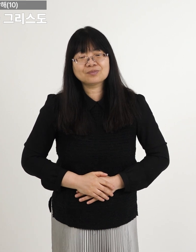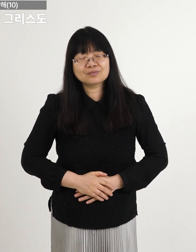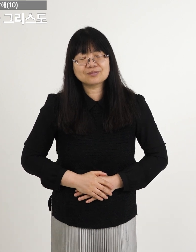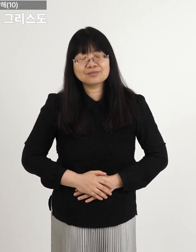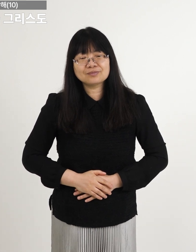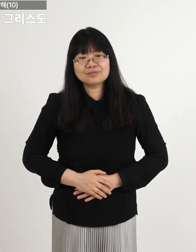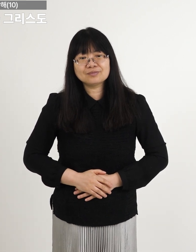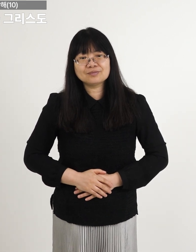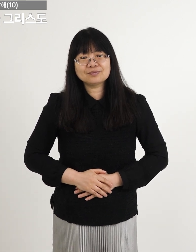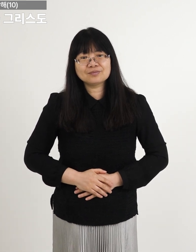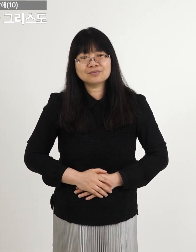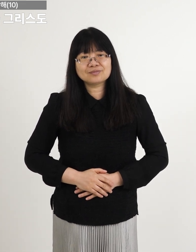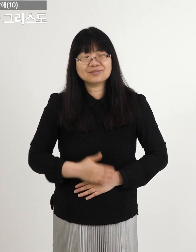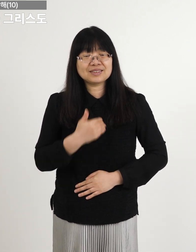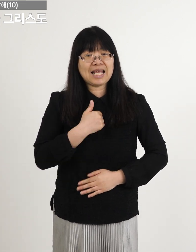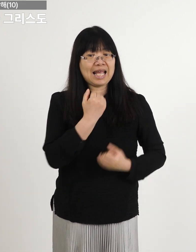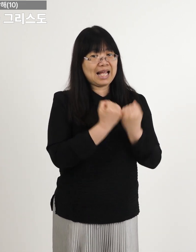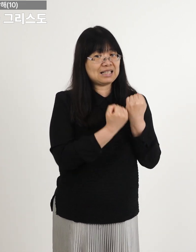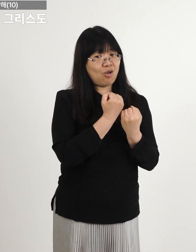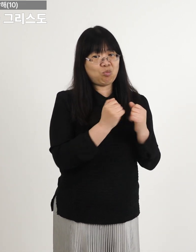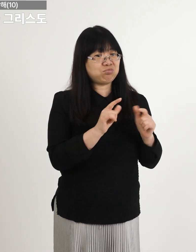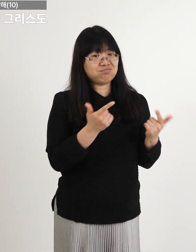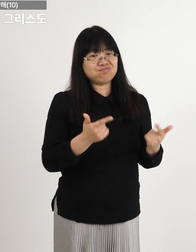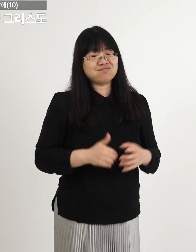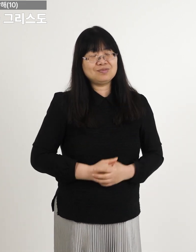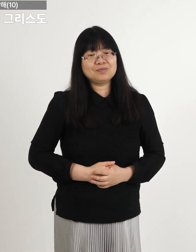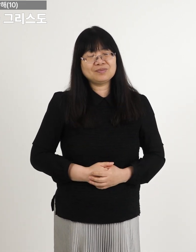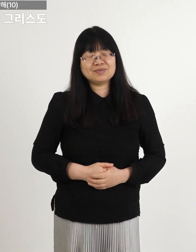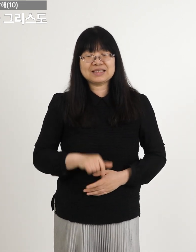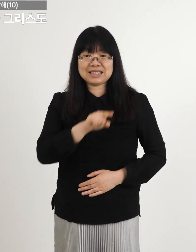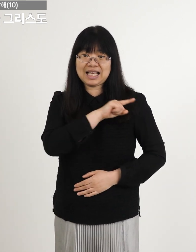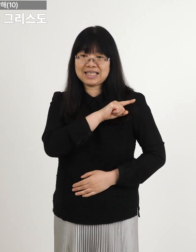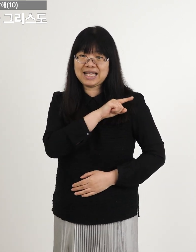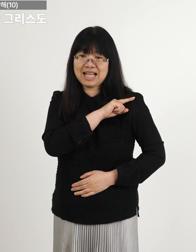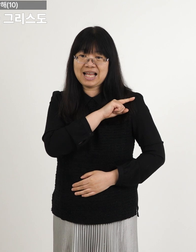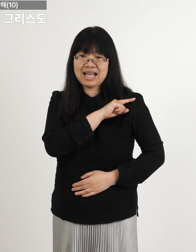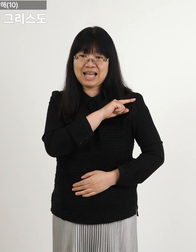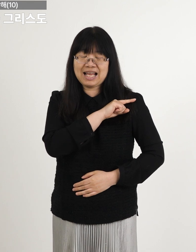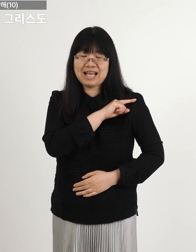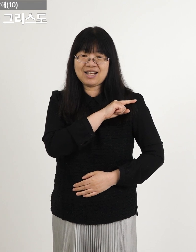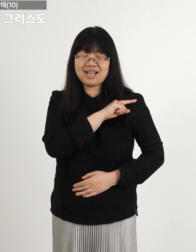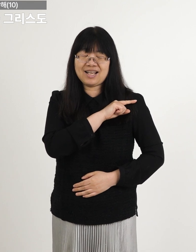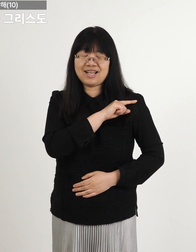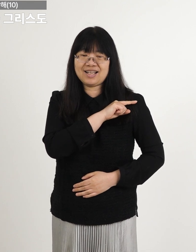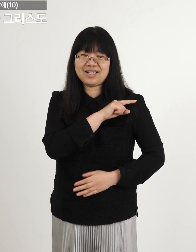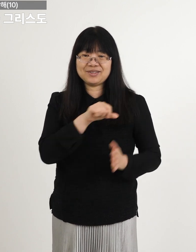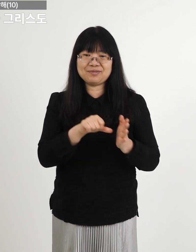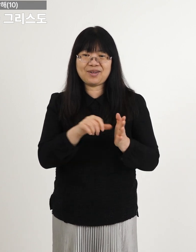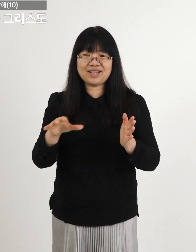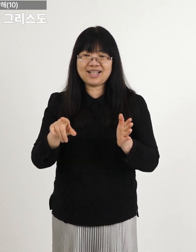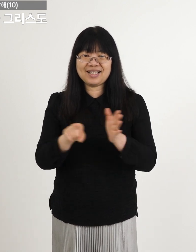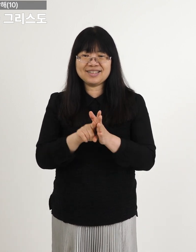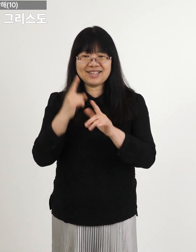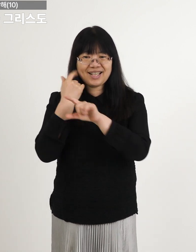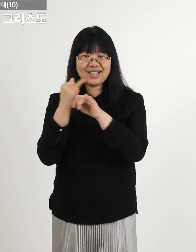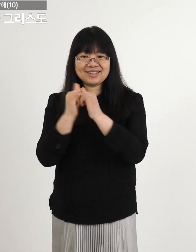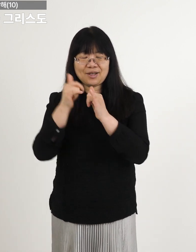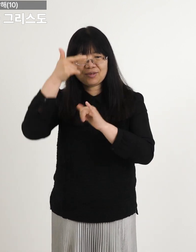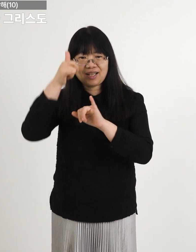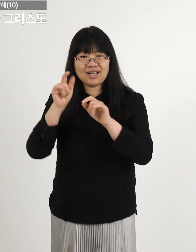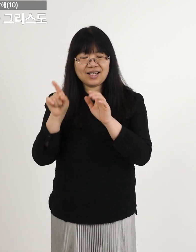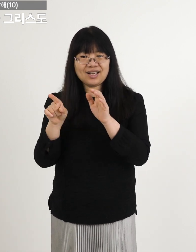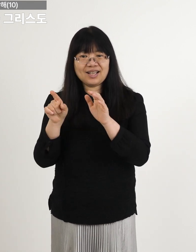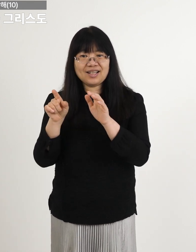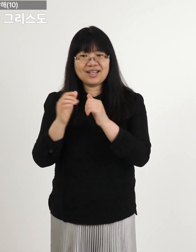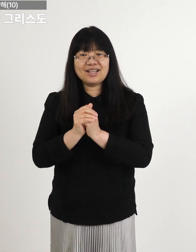이걸 이제 뭐 제 해석은 아니고 요즘 가장 그 핫한 신학자인 그 구약 신학자인데